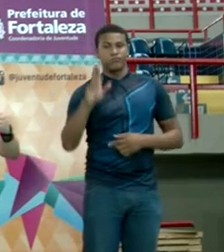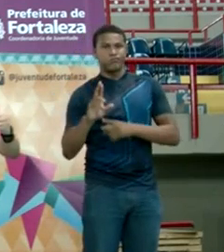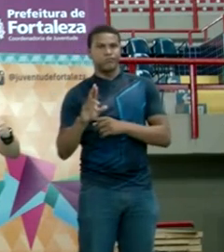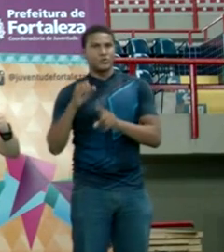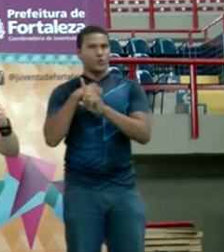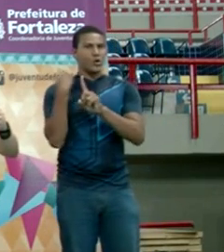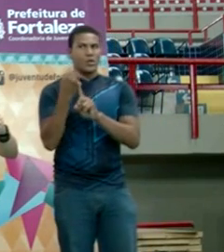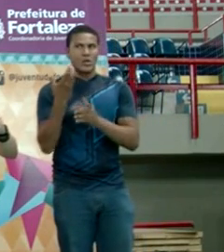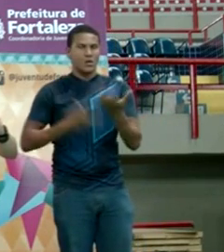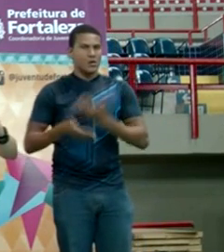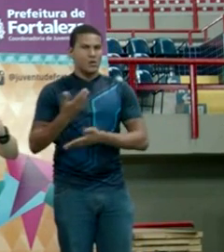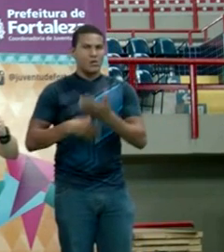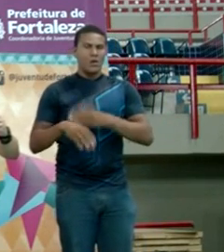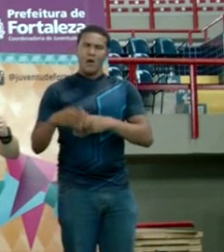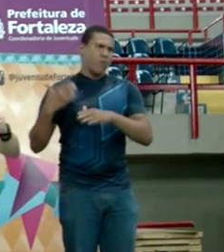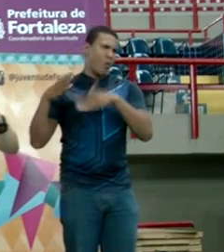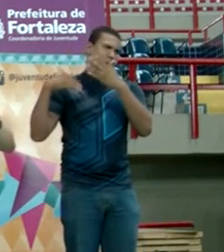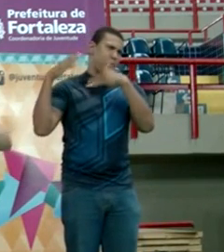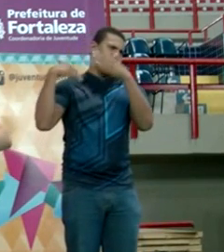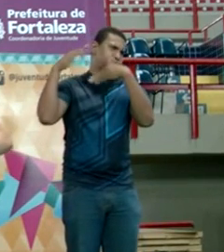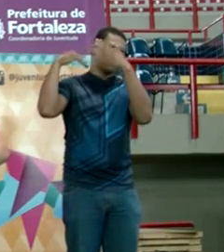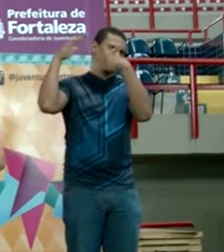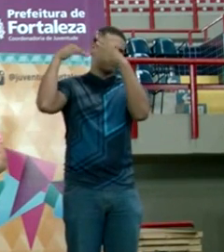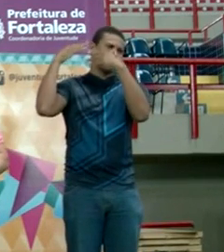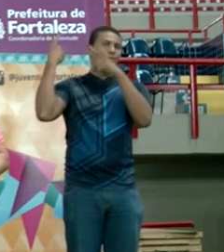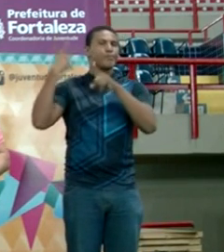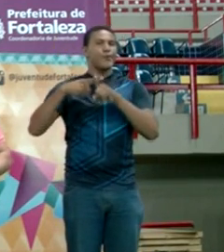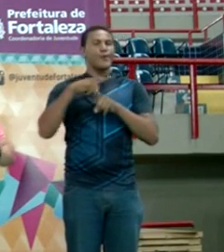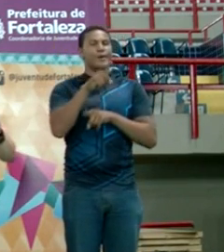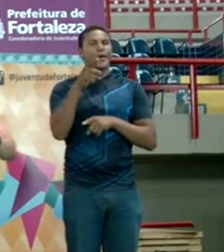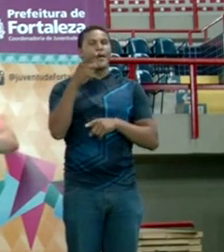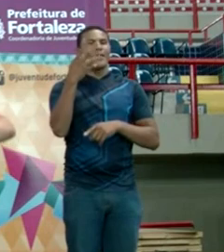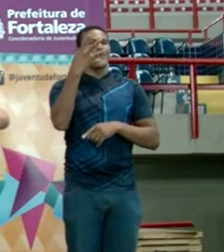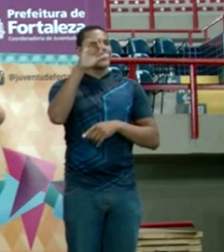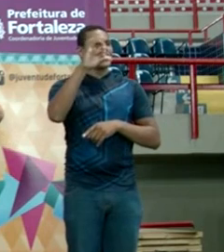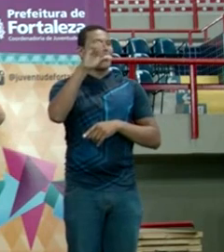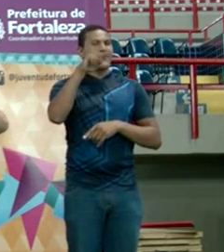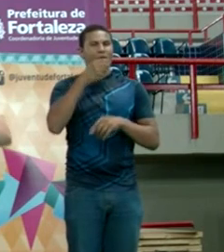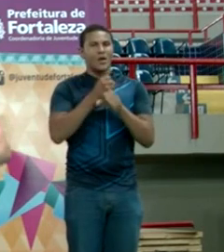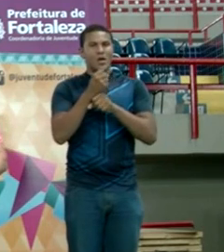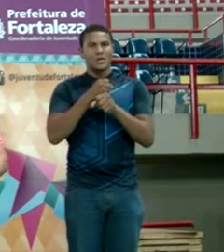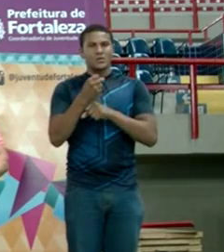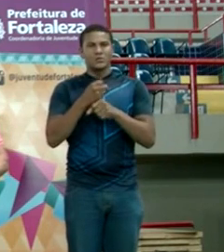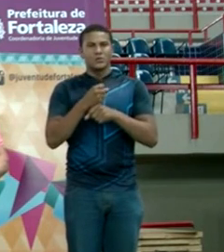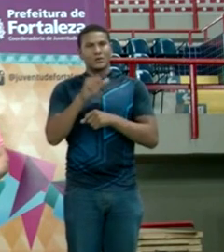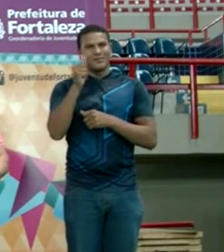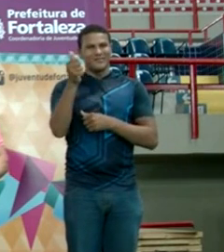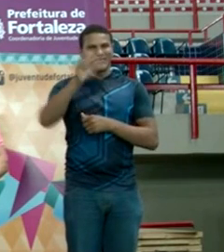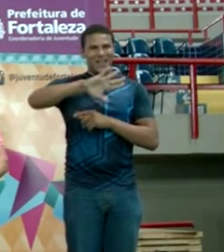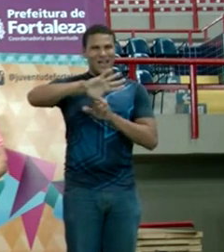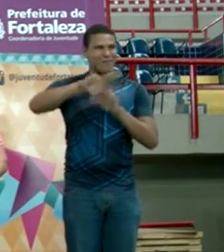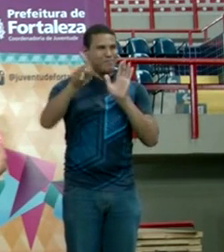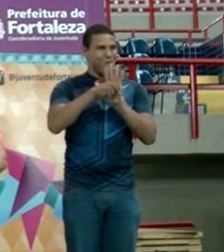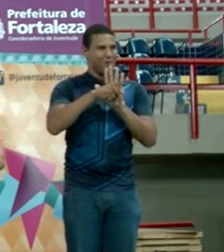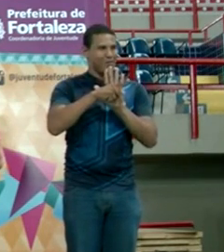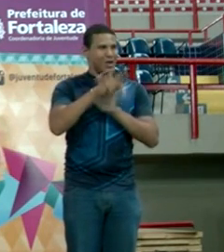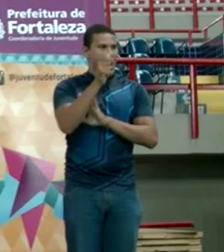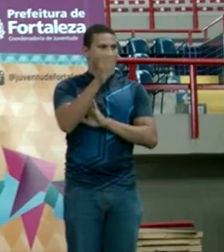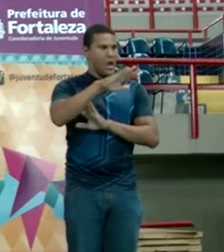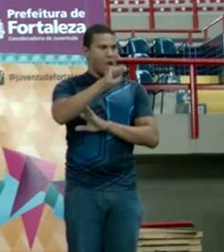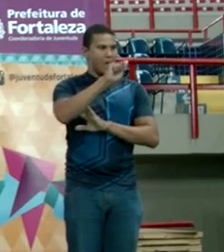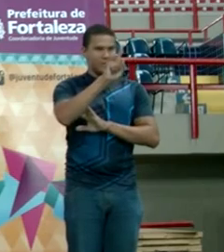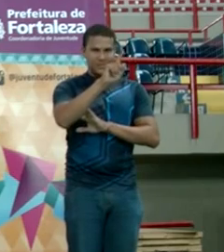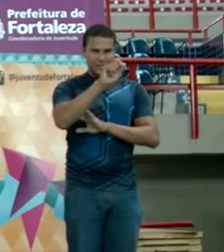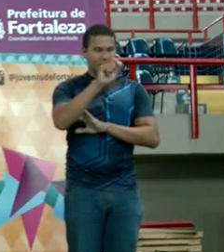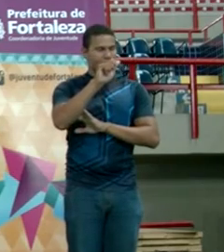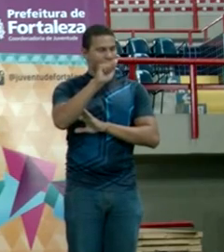porque 49 é o ano da Revolução Chinesa. O maior país da Ásia, populacionalmente falando,